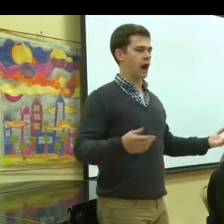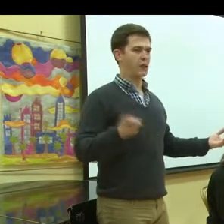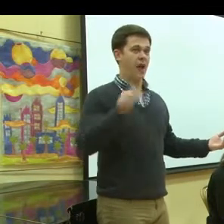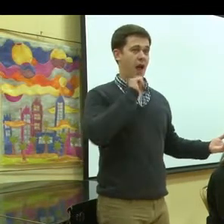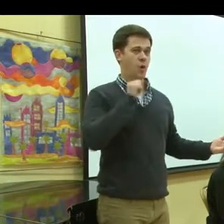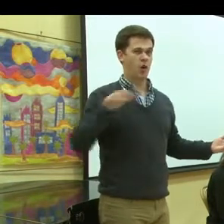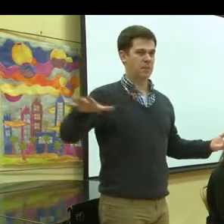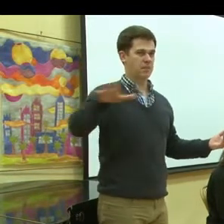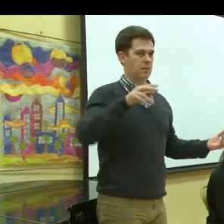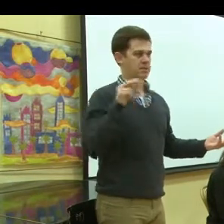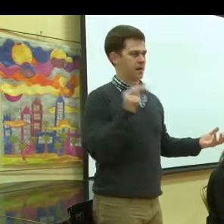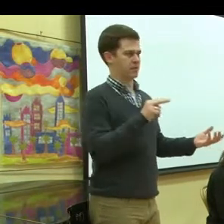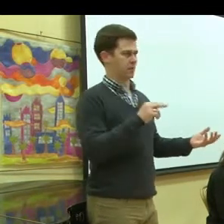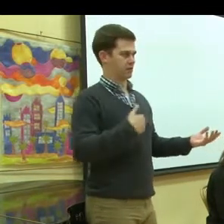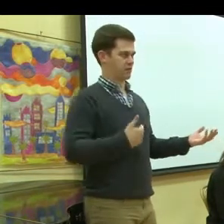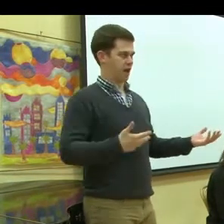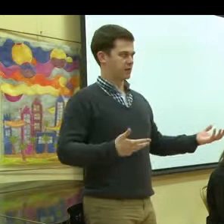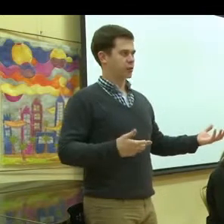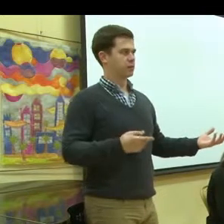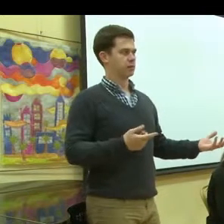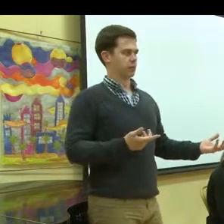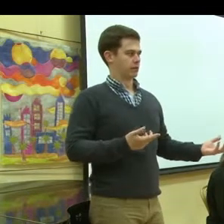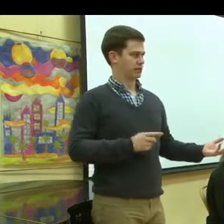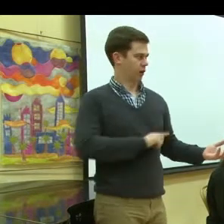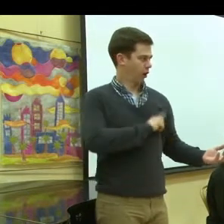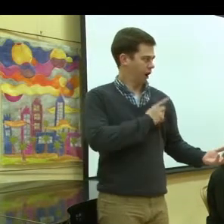takie stereotypowe troszeczkę, że taniec jest właśnie pasja i